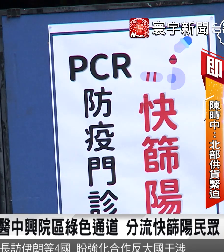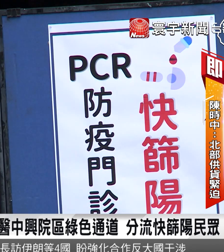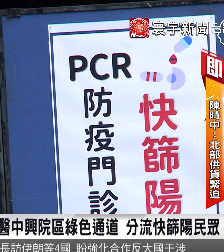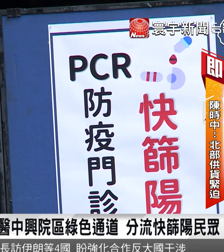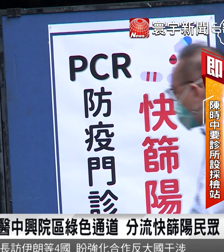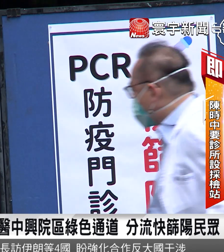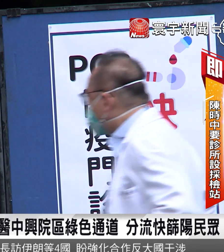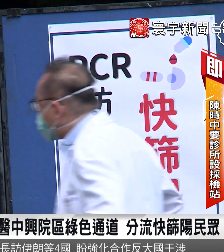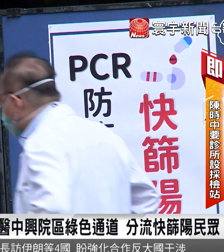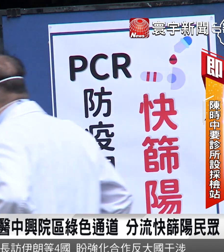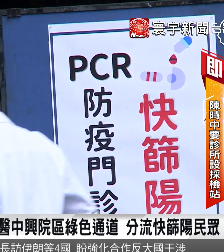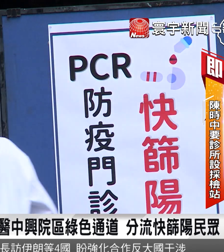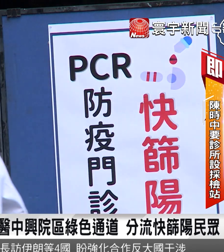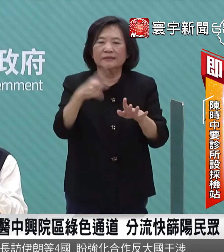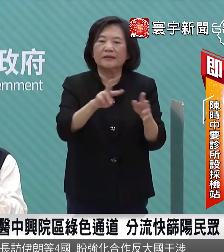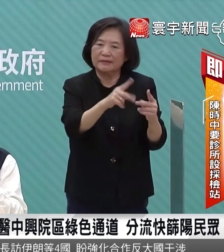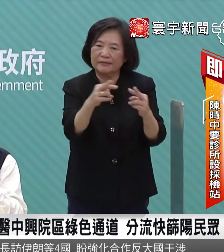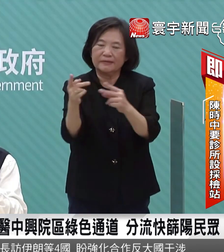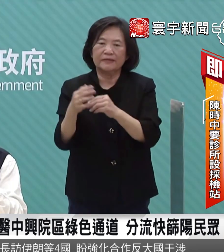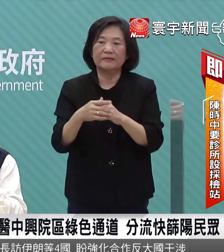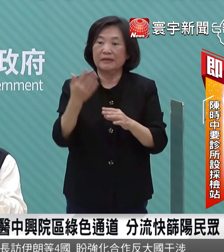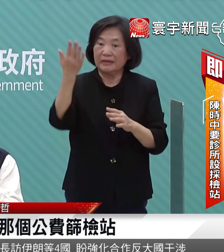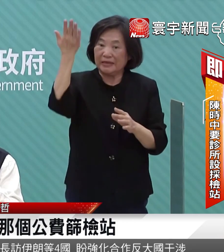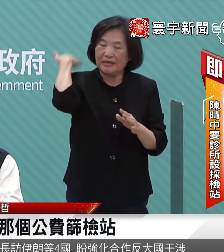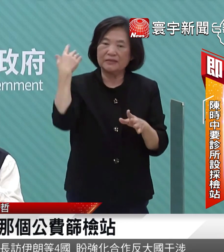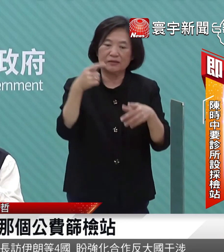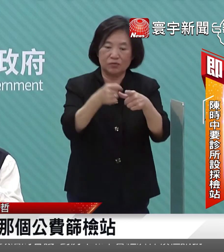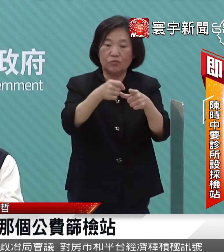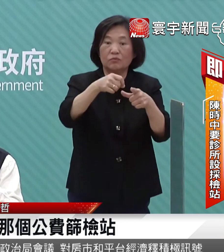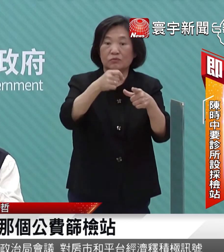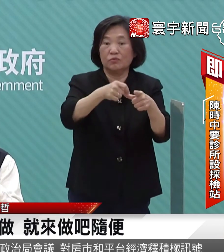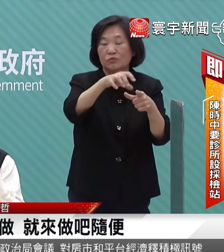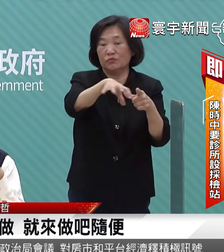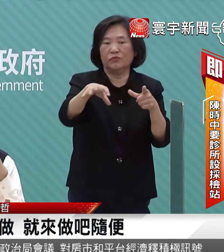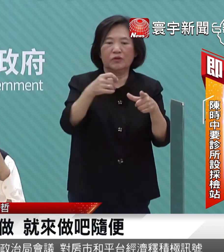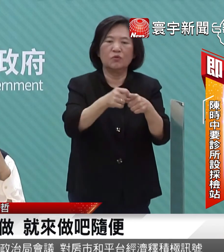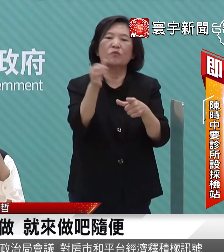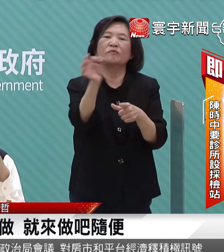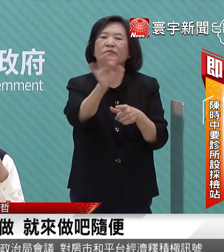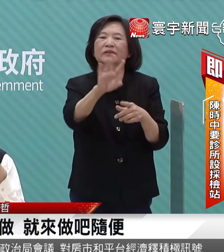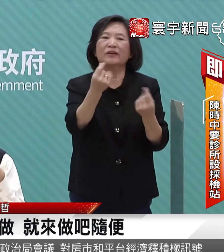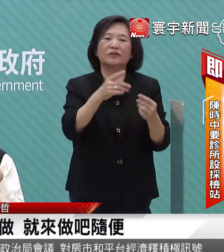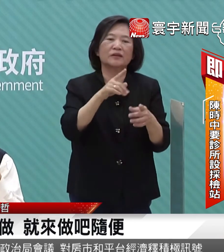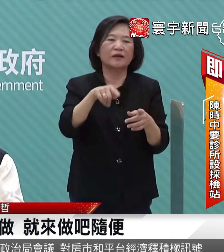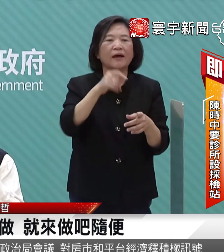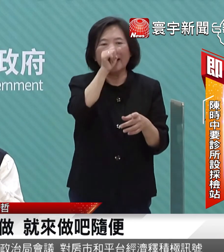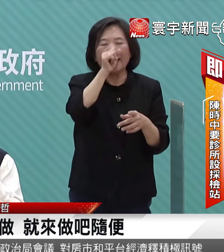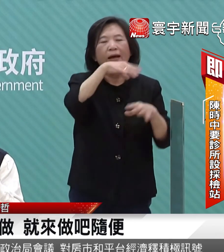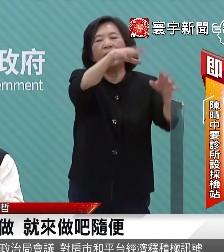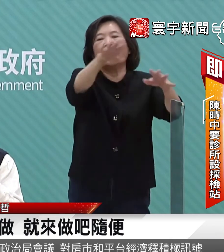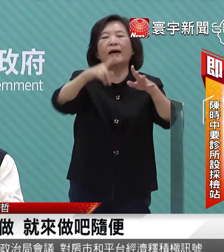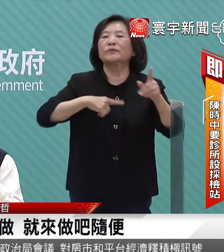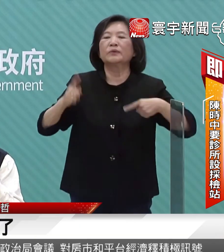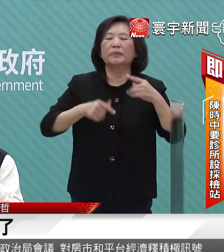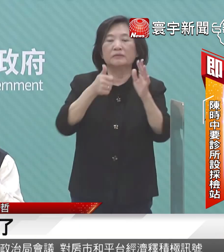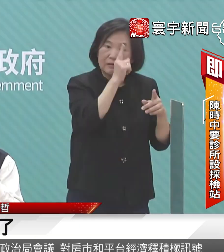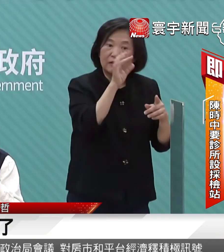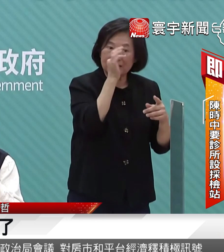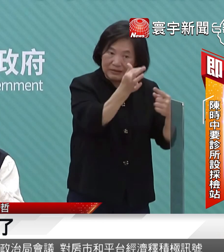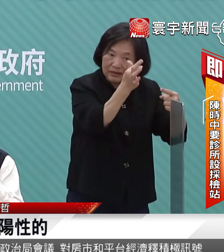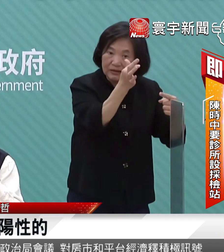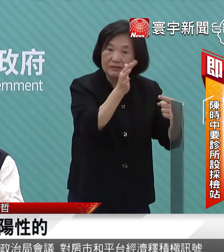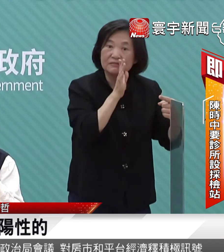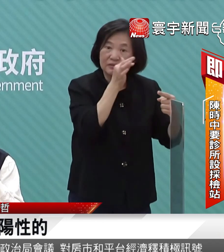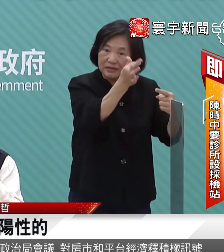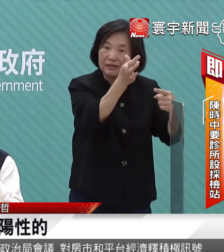到医院做 PCR。 以前我们那个公卫筛检站我想说啊，你想做就来做吧，随便你。现在不行了，快